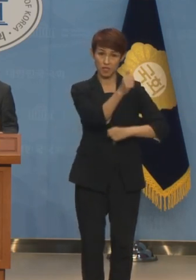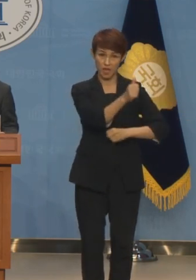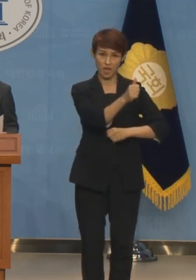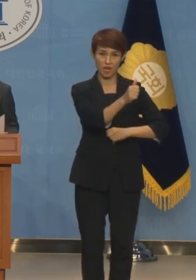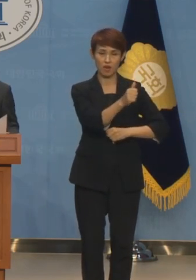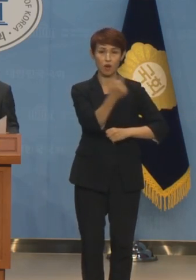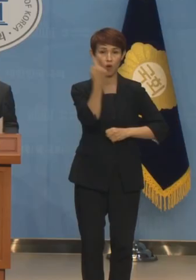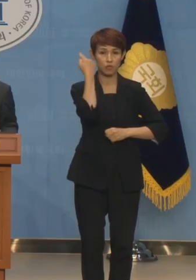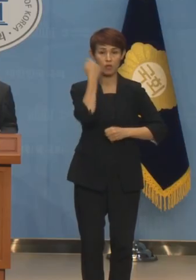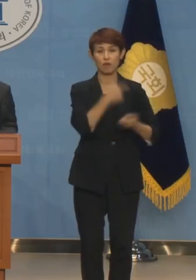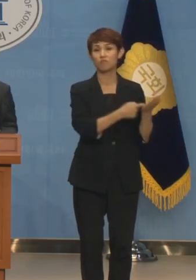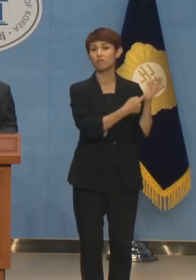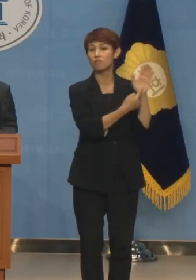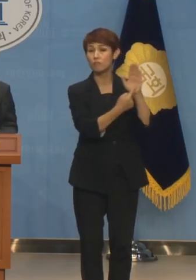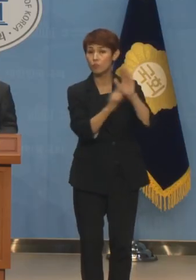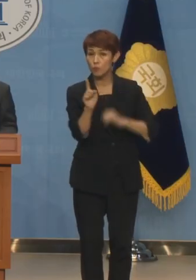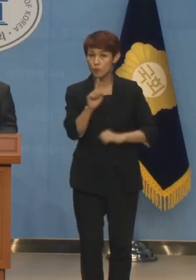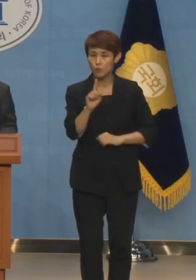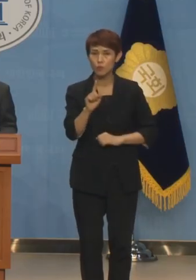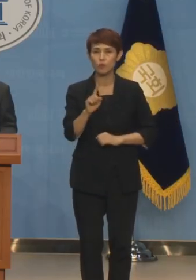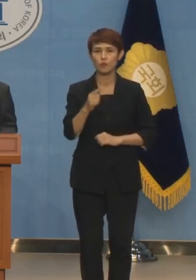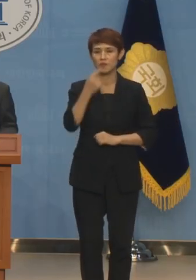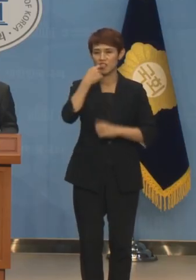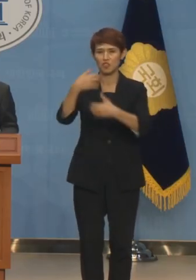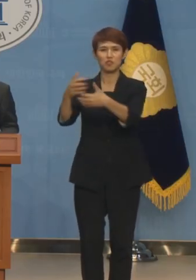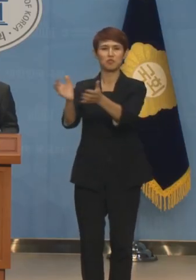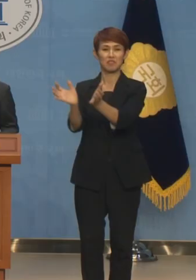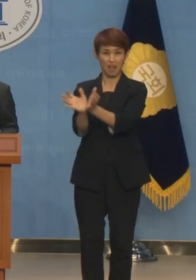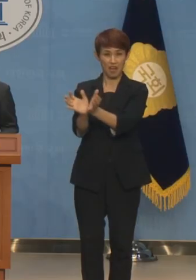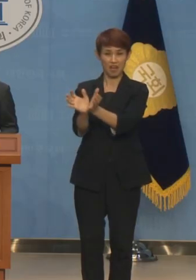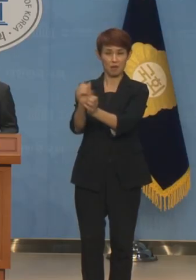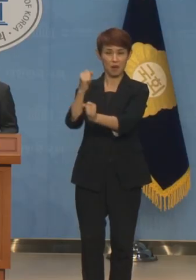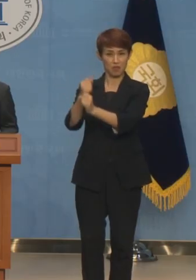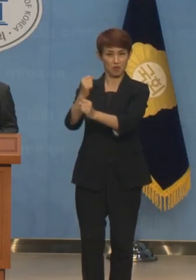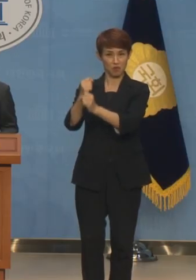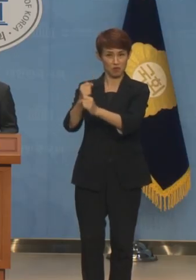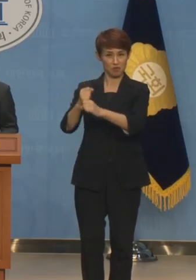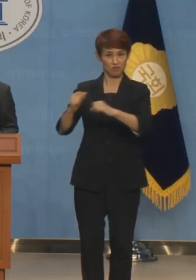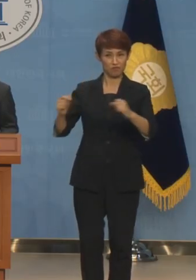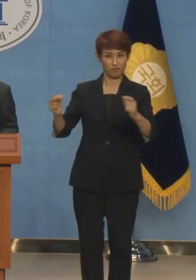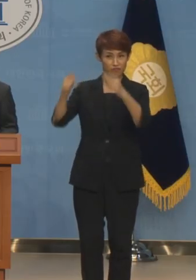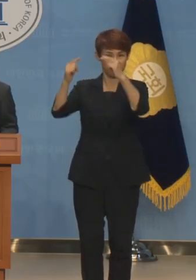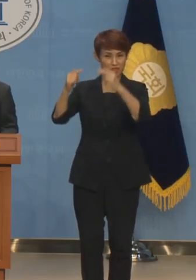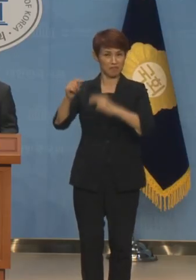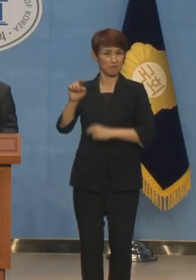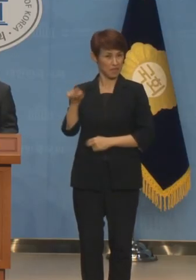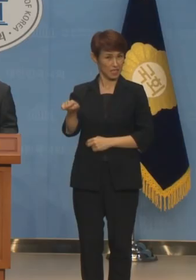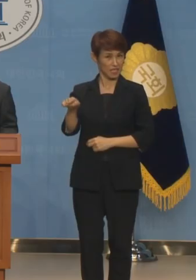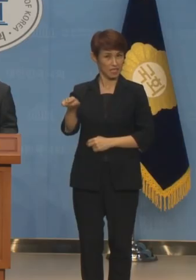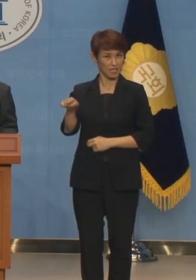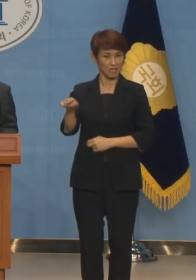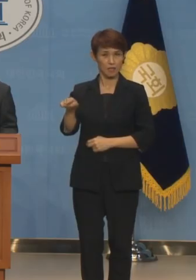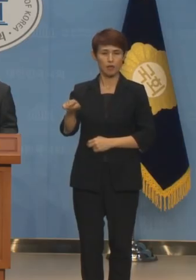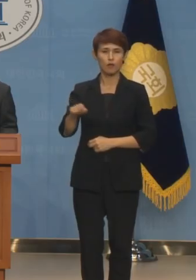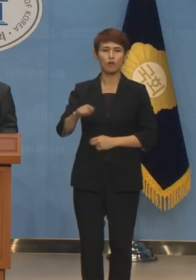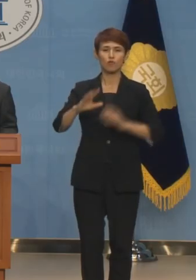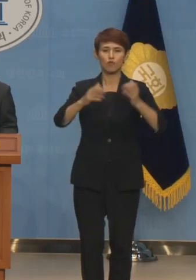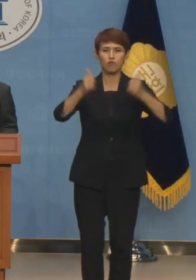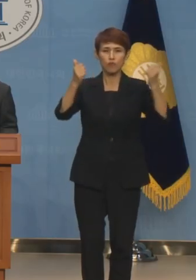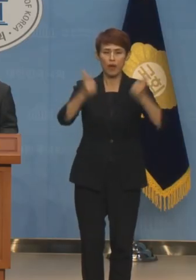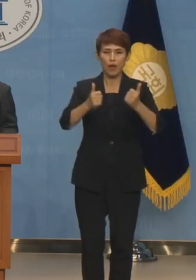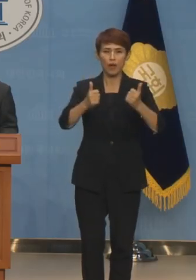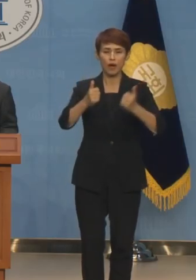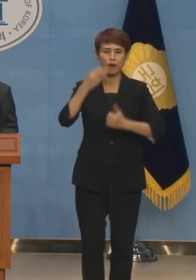어제 방송에 출연해 민주당이 깐 정쟁의 판이라면서 국회가